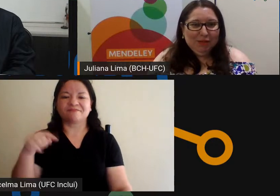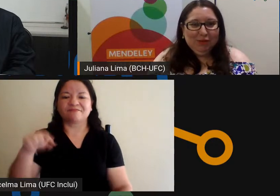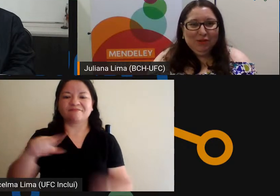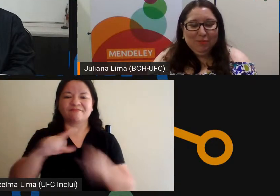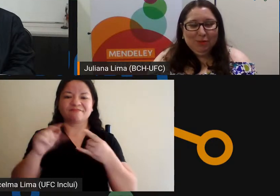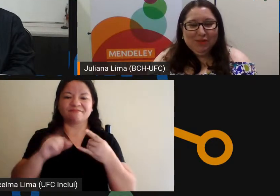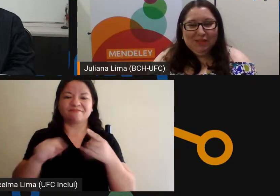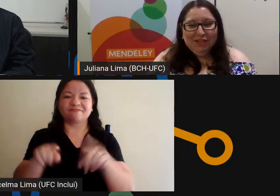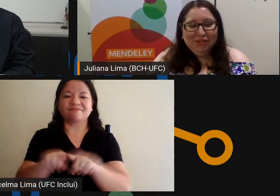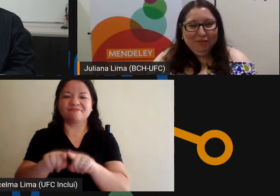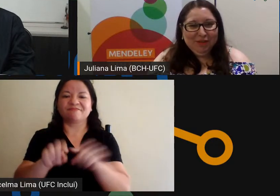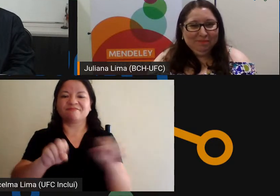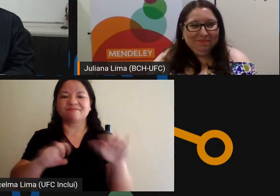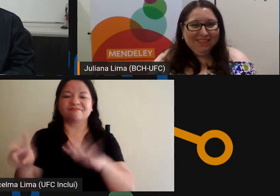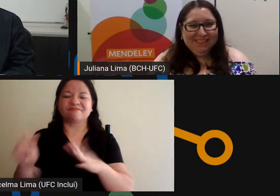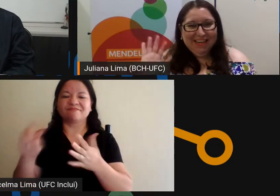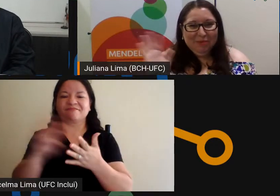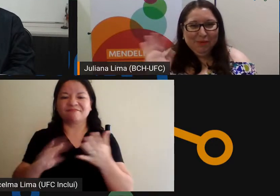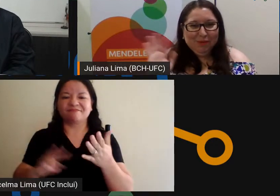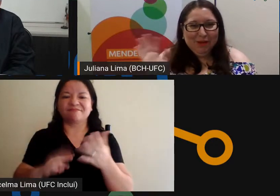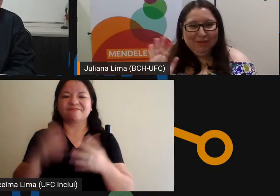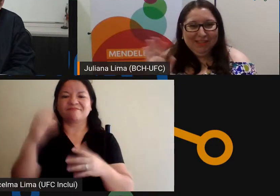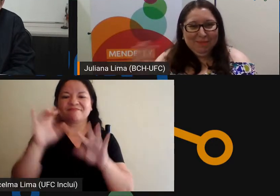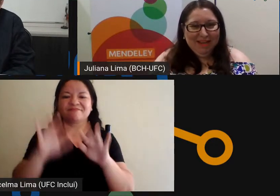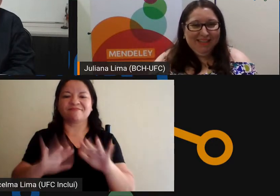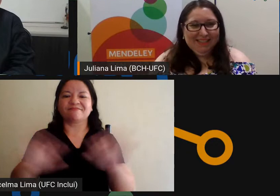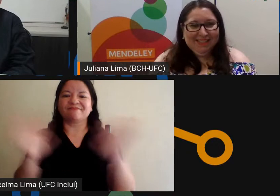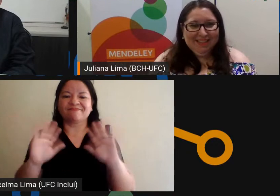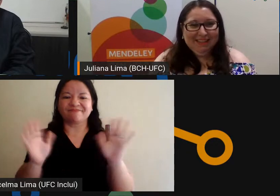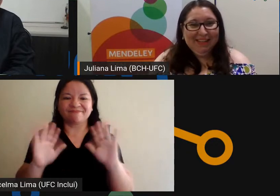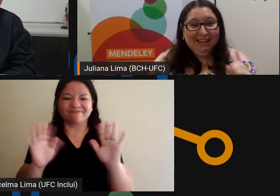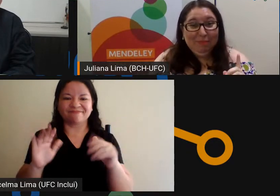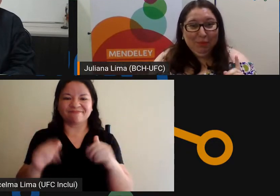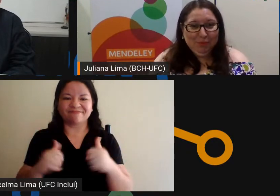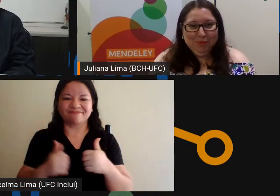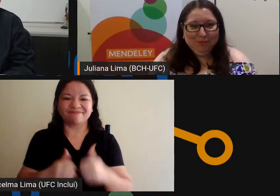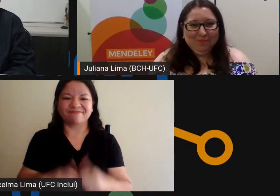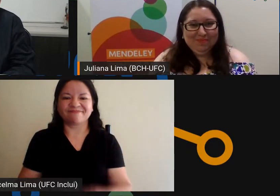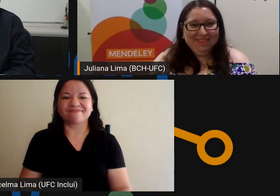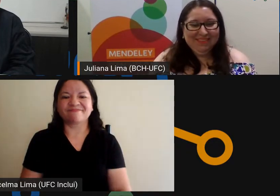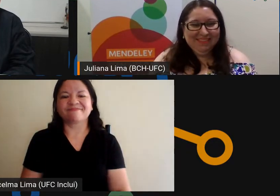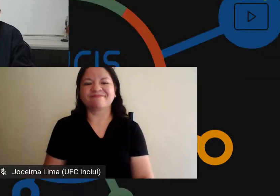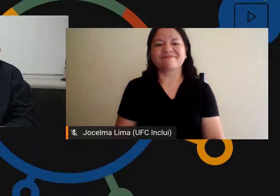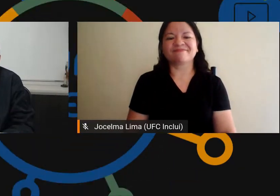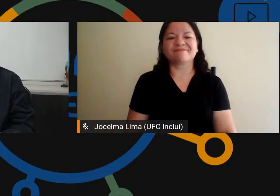semana de metodologia e produção científica. Tchau, pessoal. Até mais. Obrigado.